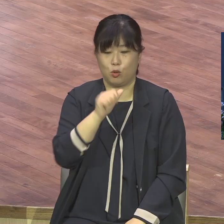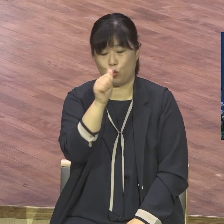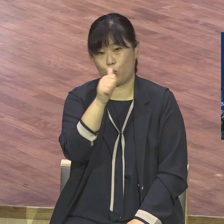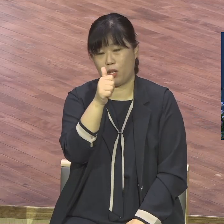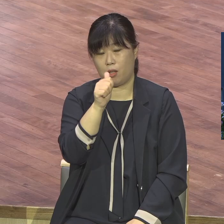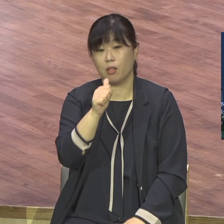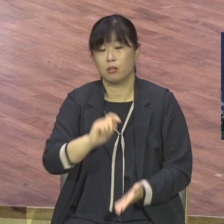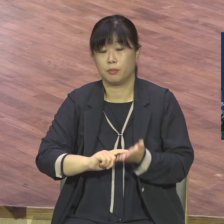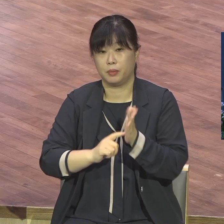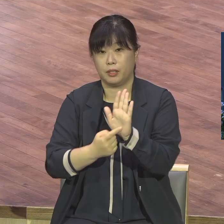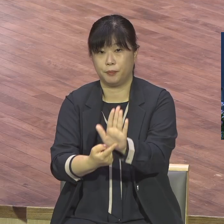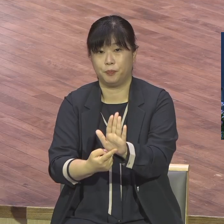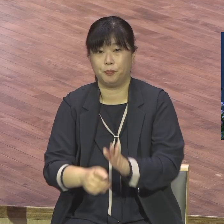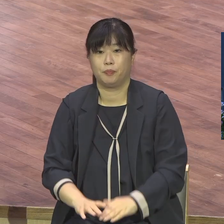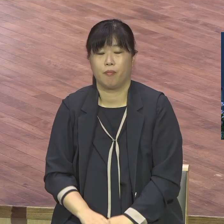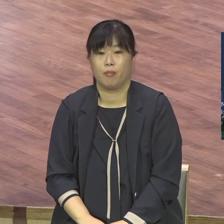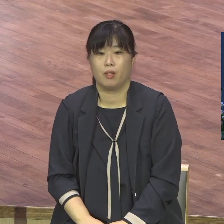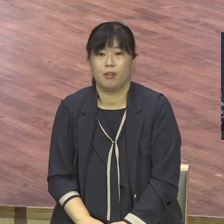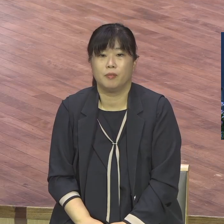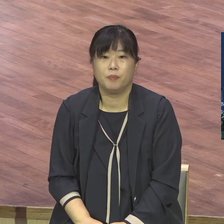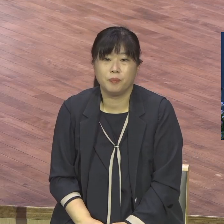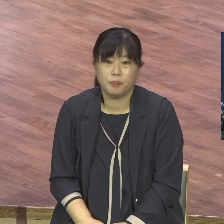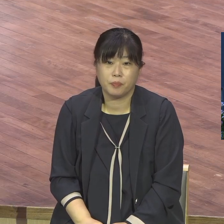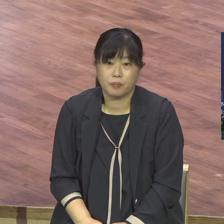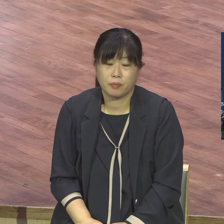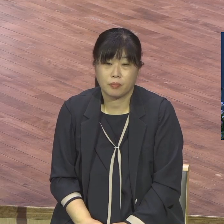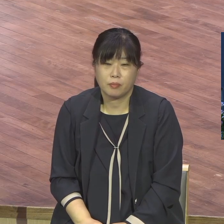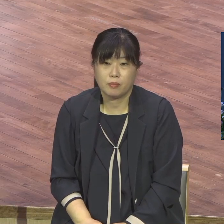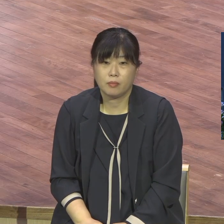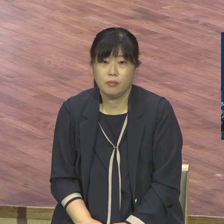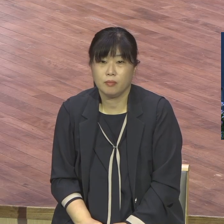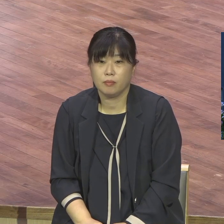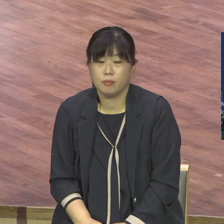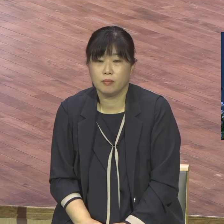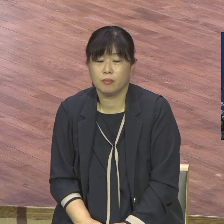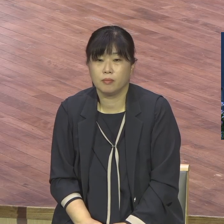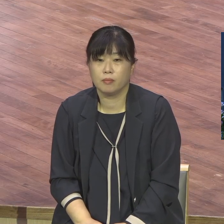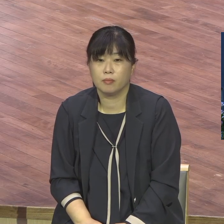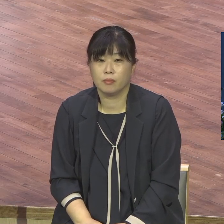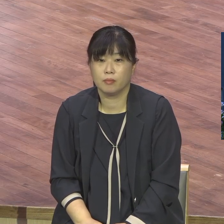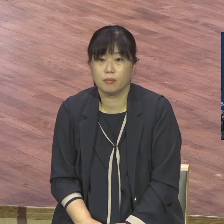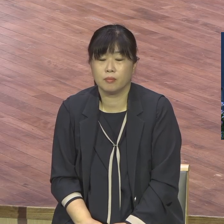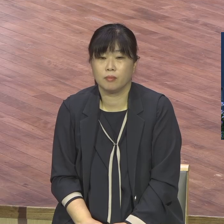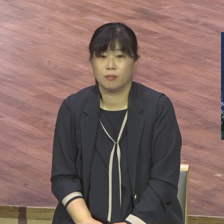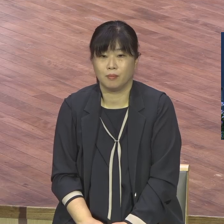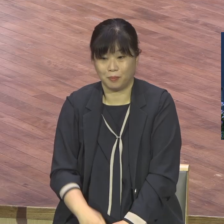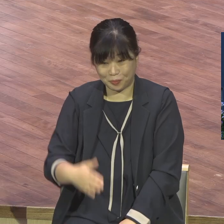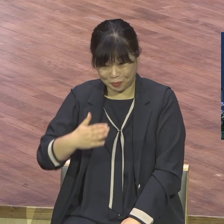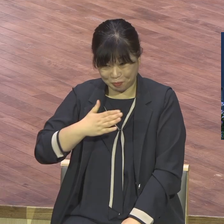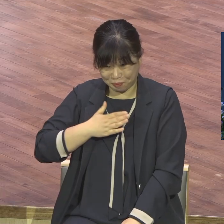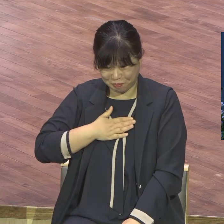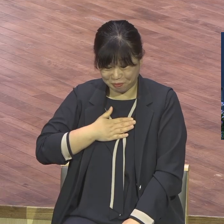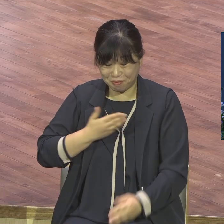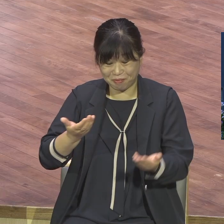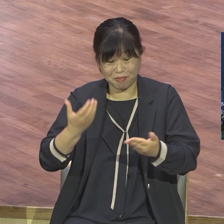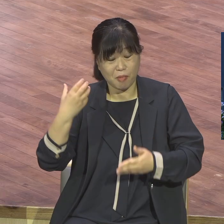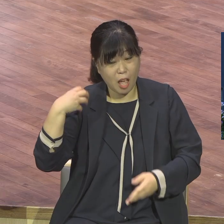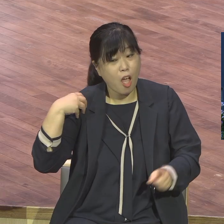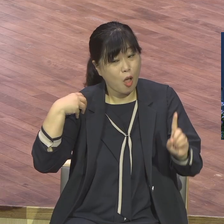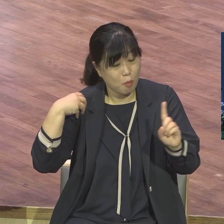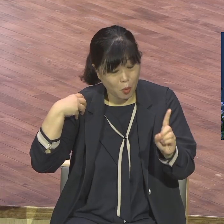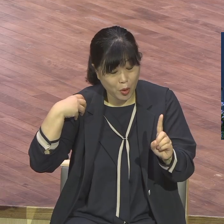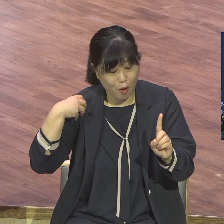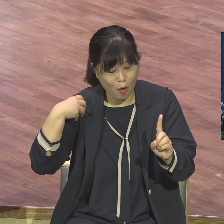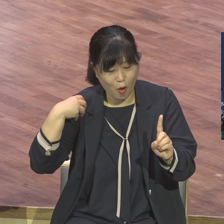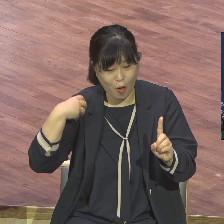것이라고 했어요. 이 직분이 하나님의 복음을 전하는 제사장의 직분을 감당하는 것, 제사장 제사 지낼 때